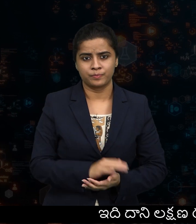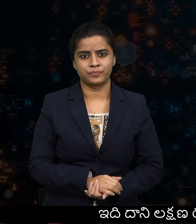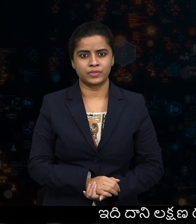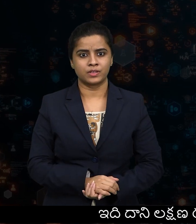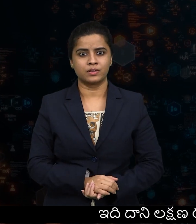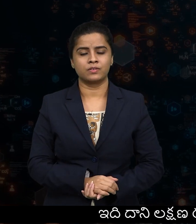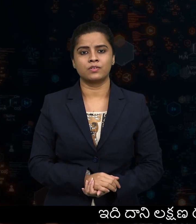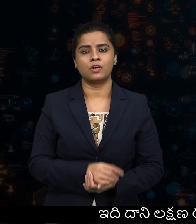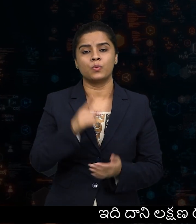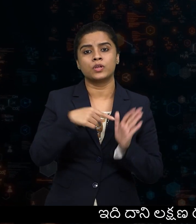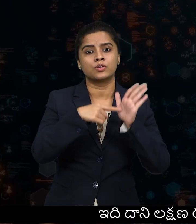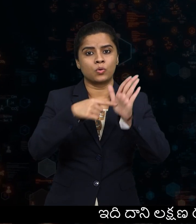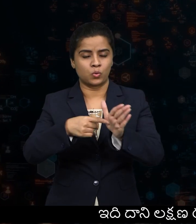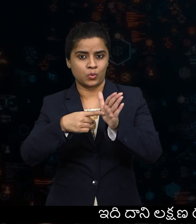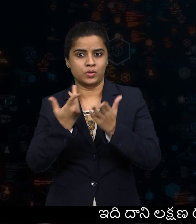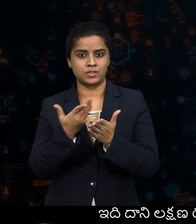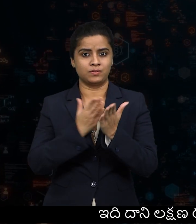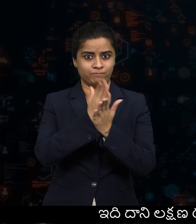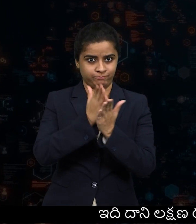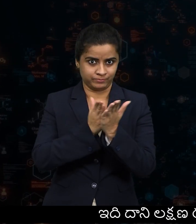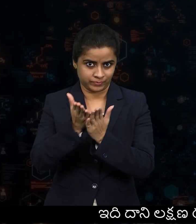ఇది దాని రసాయన లక్షణాలను ఇస్తుంది.